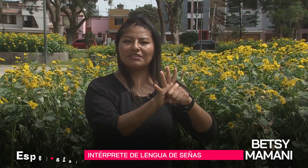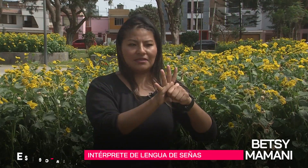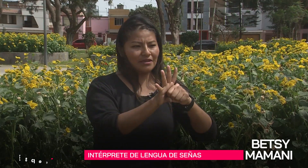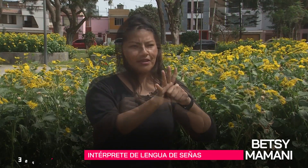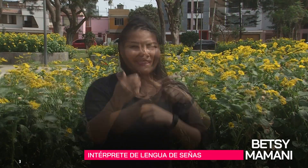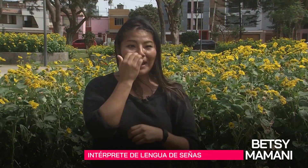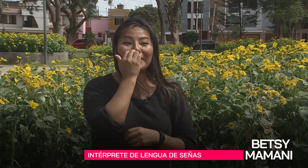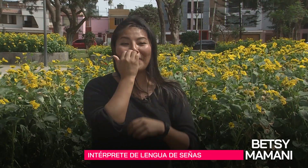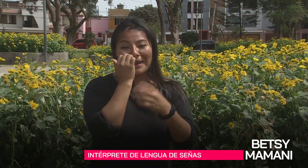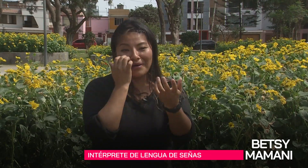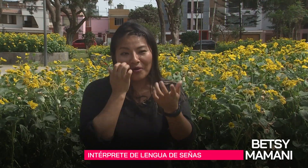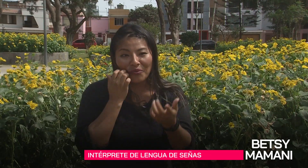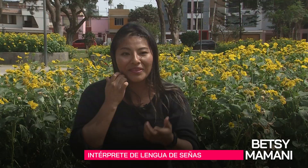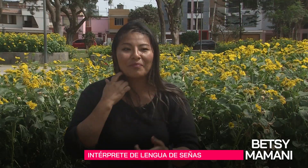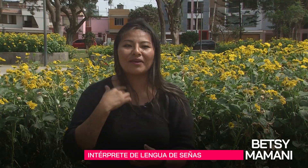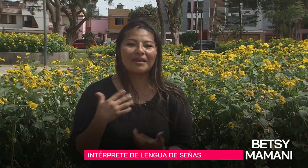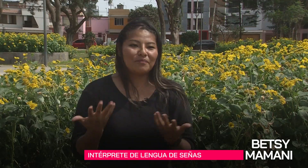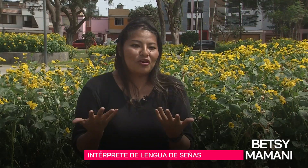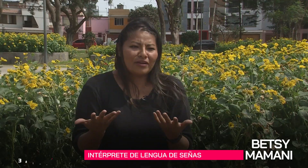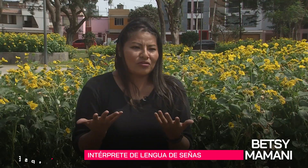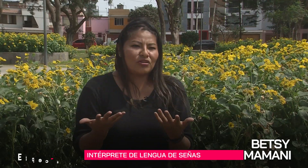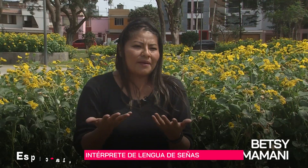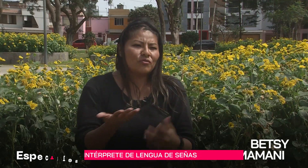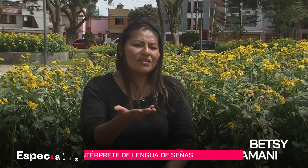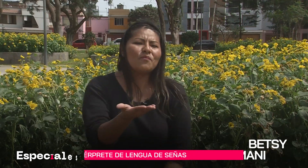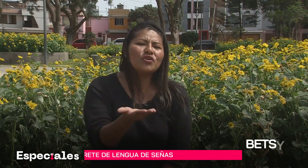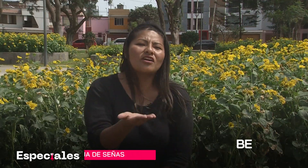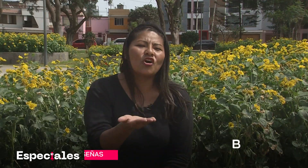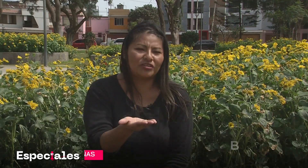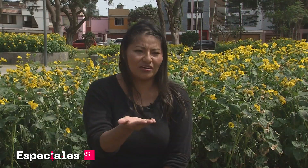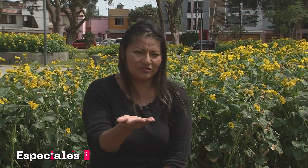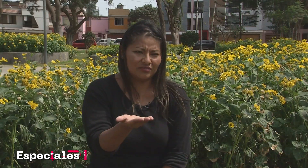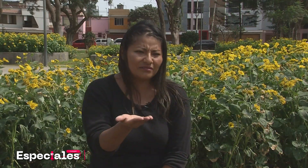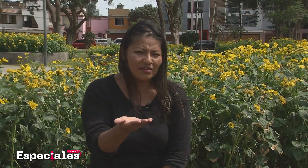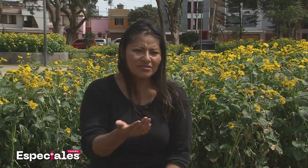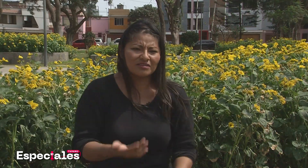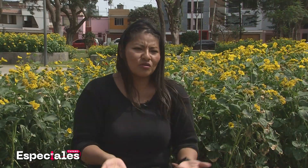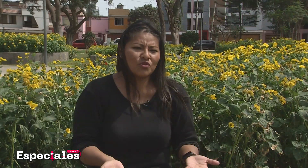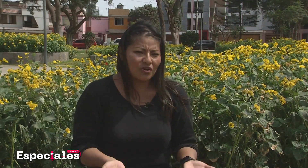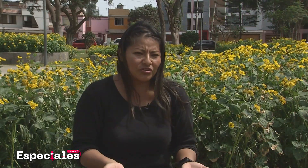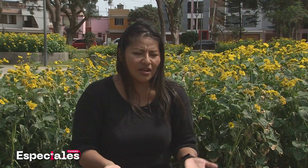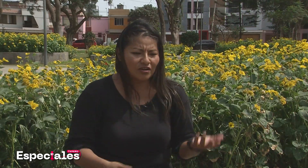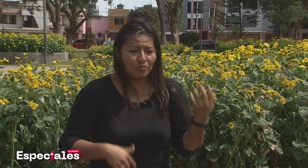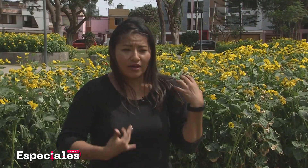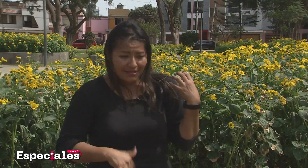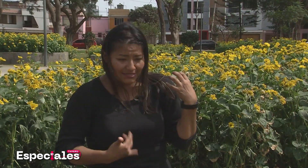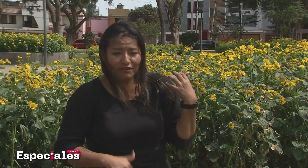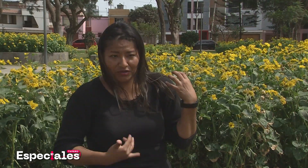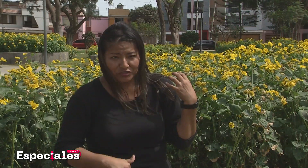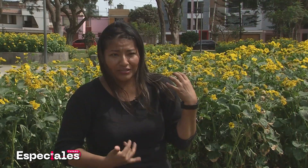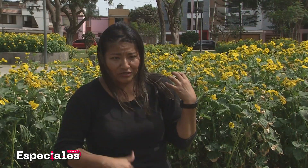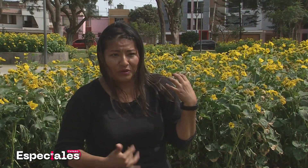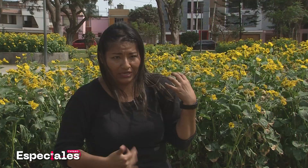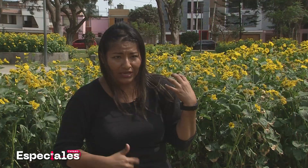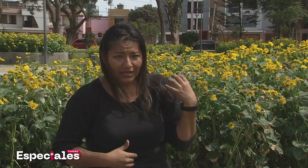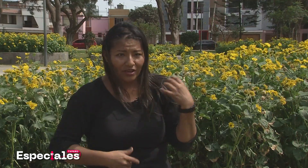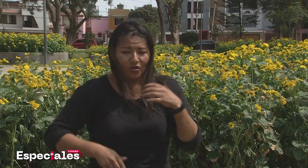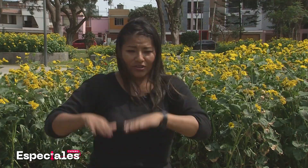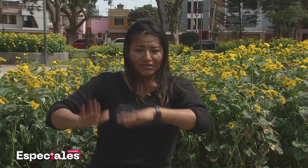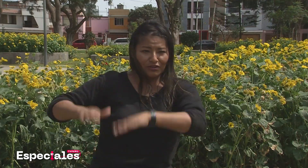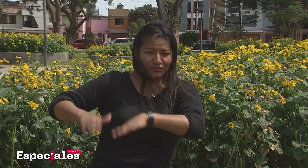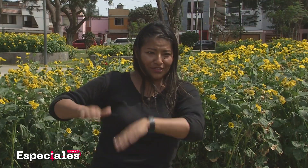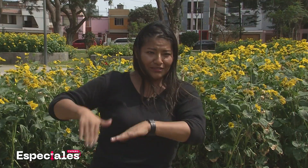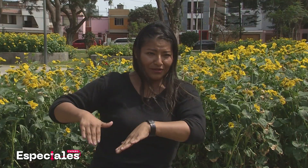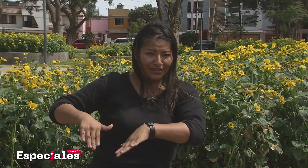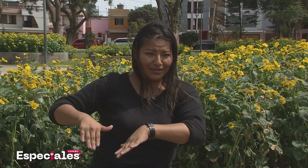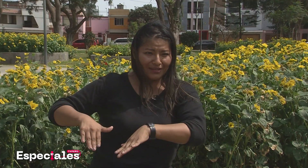no es así. El tema de la vacuna, por ejemplo, es lógico, la vacuna es muy icónico, ¿no? Hay cosas que son muy icónicas como, ya sabes lo que estoy haciendo aquí, o